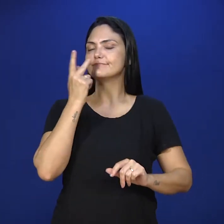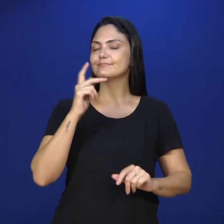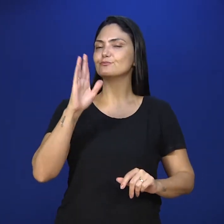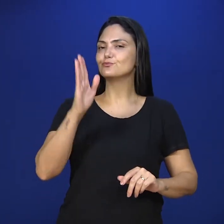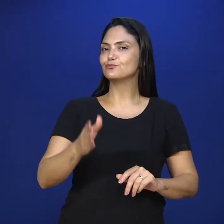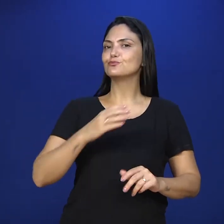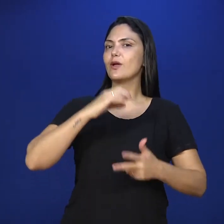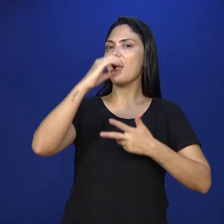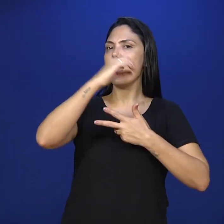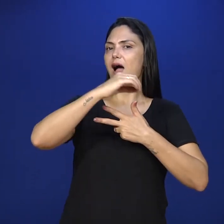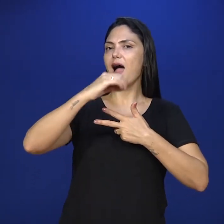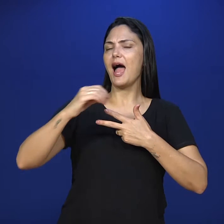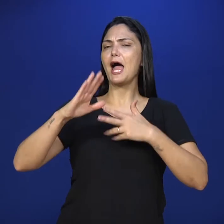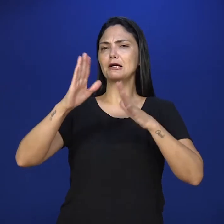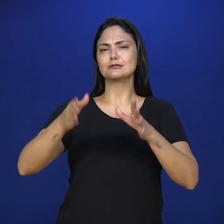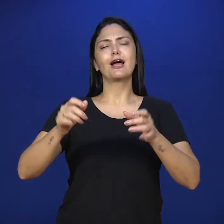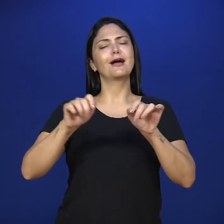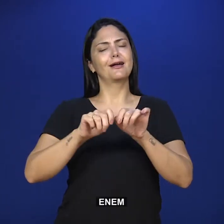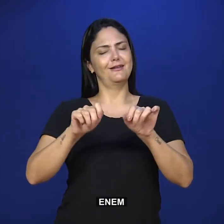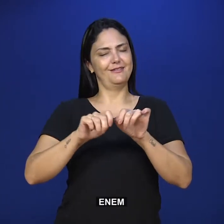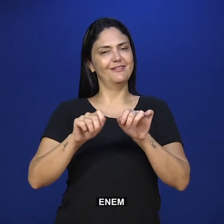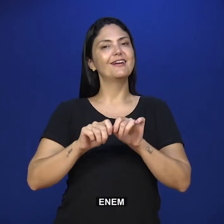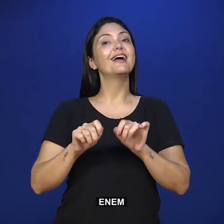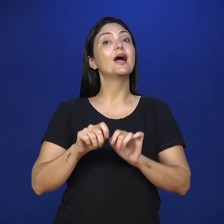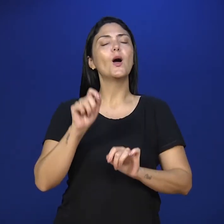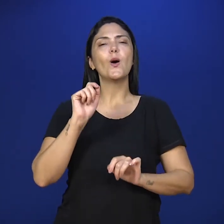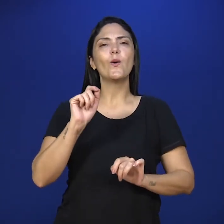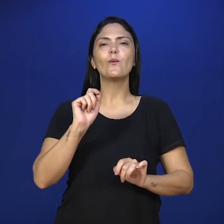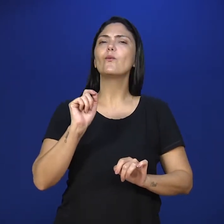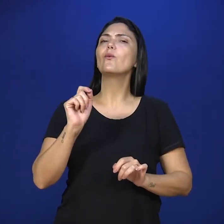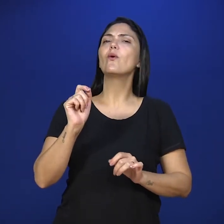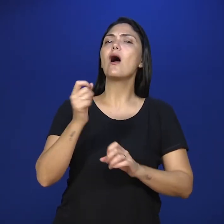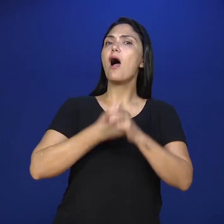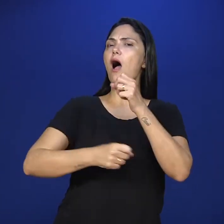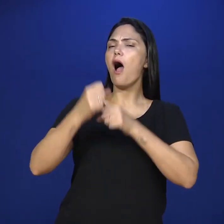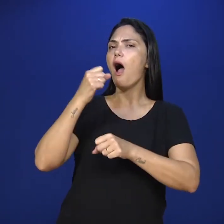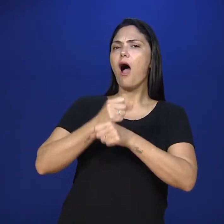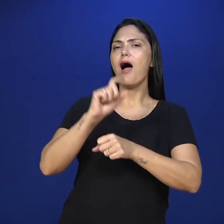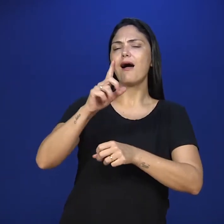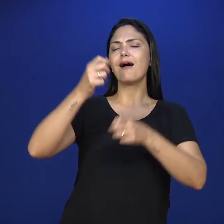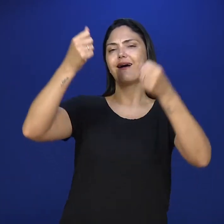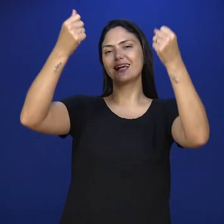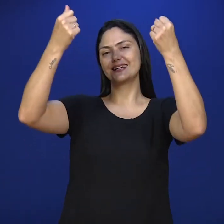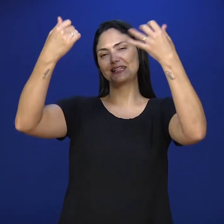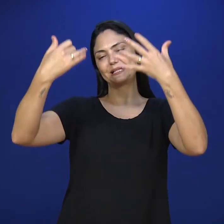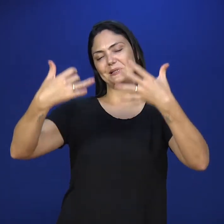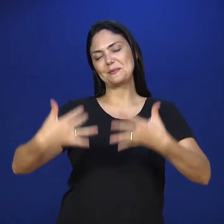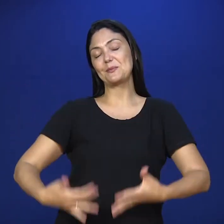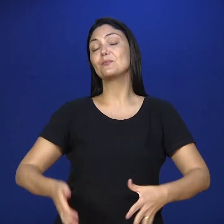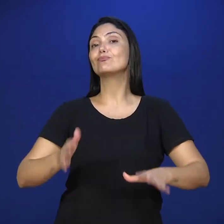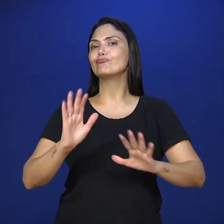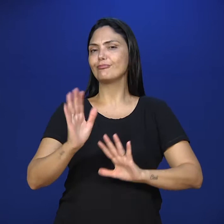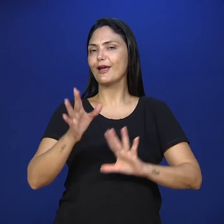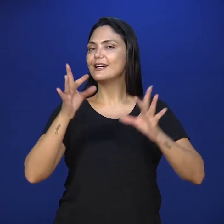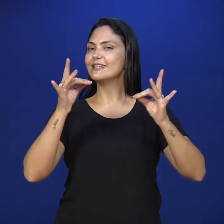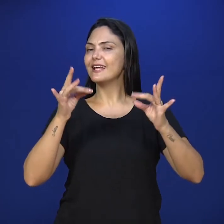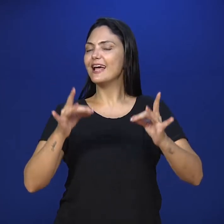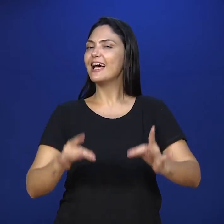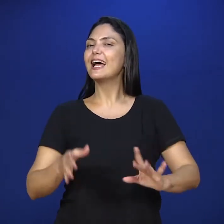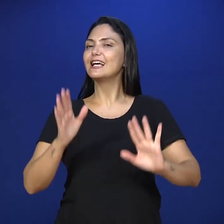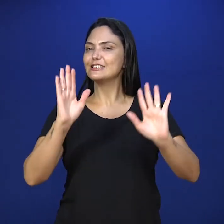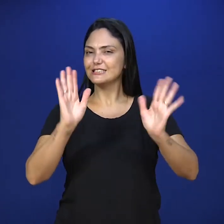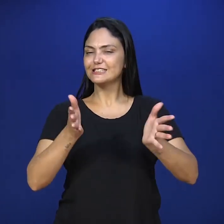que participaram do Exame Nacional do Ensino Médio, Enem, realizados nos anos citados neste edital.